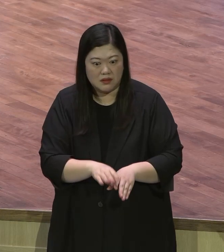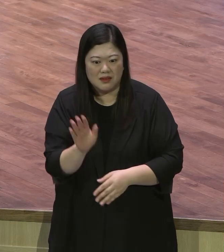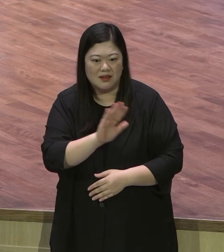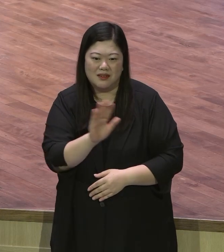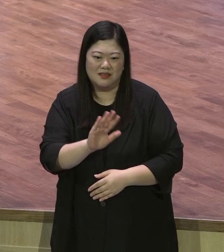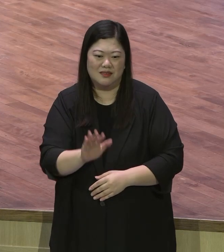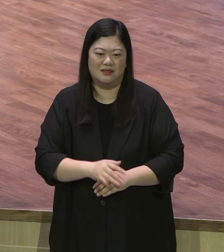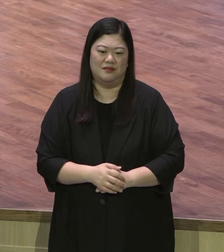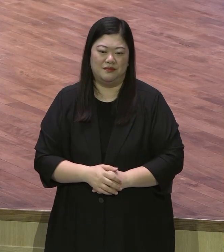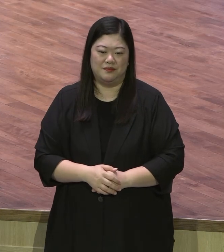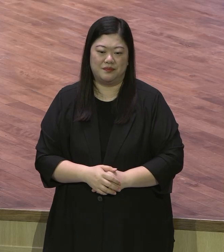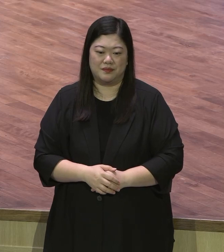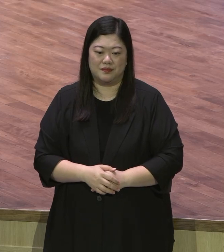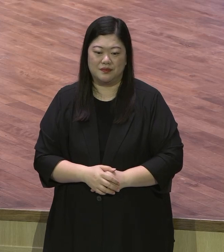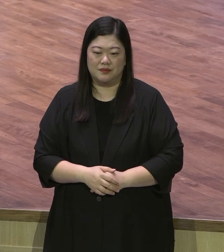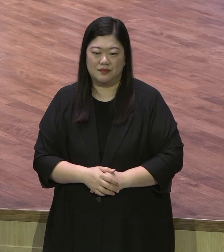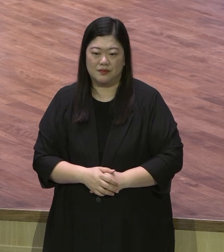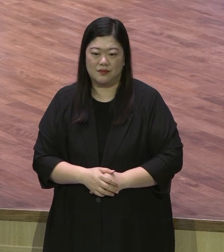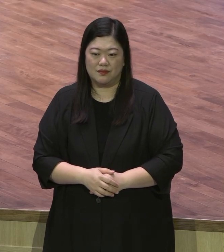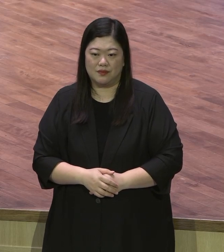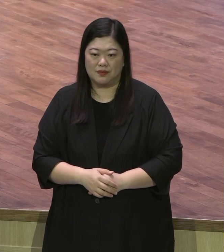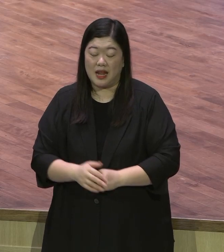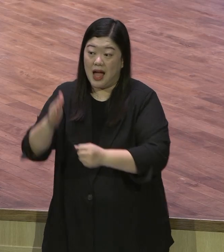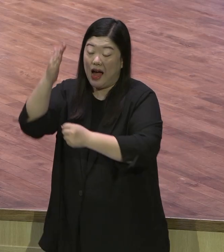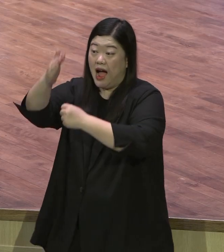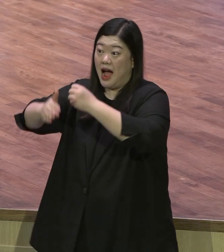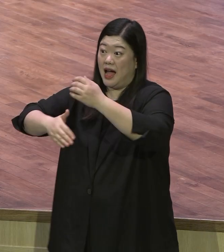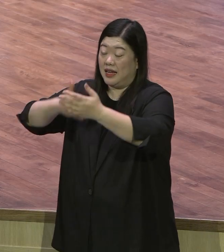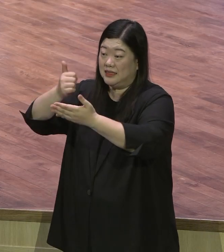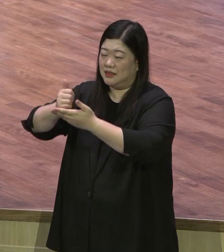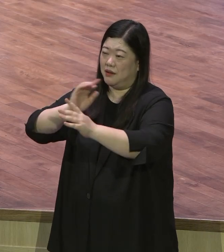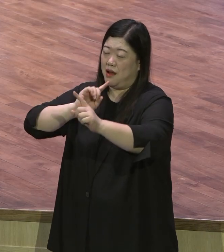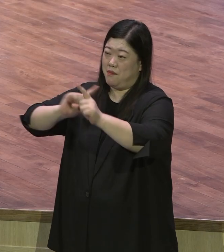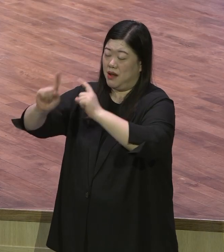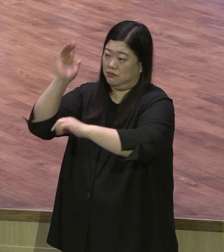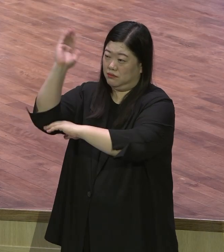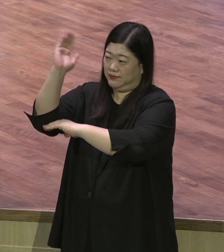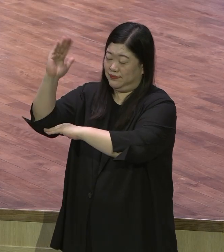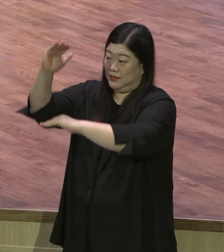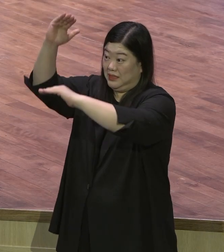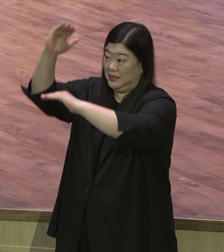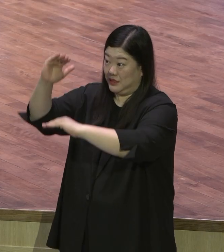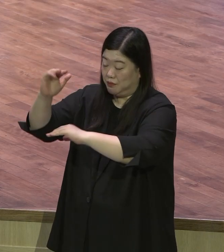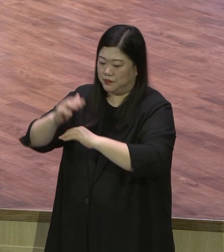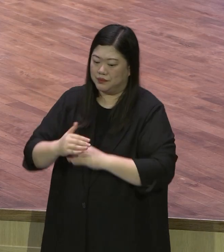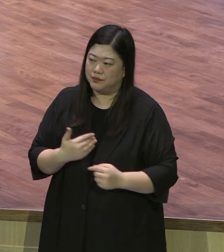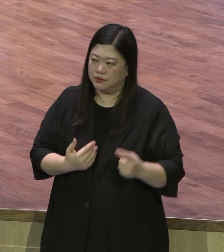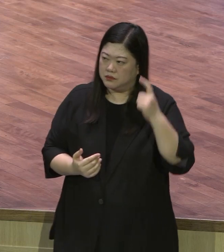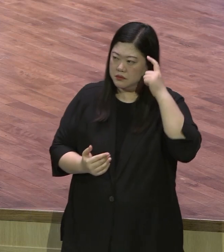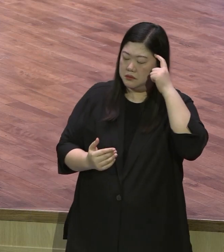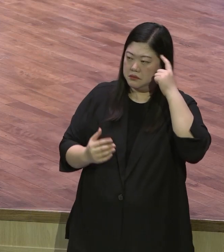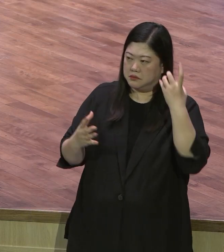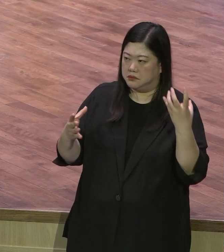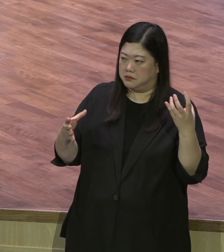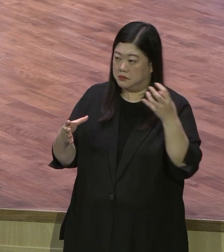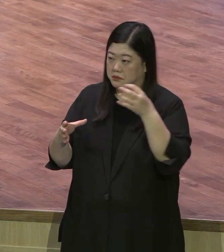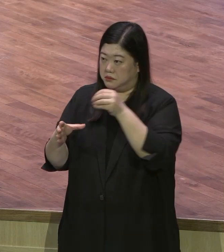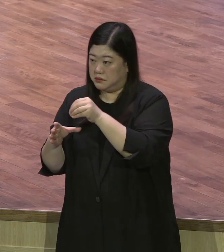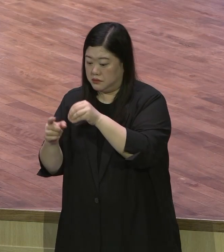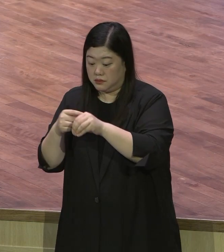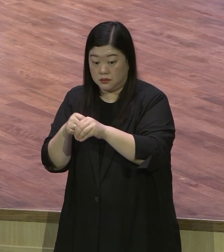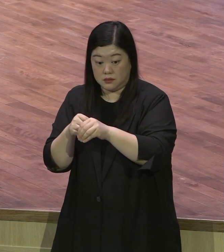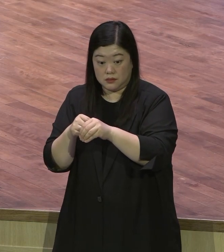하나님의 말씀을 자기 생각 속에 집어넣어. 자기 원하는 것만 취사 선택해. 이걸 뭐라 그래요? 한마디로